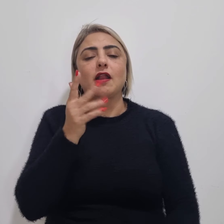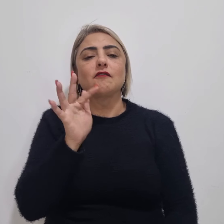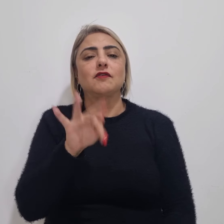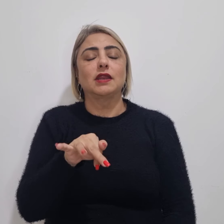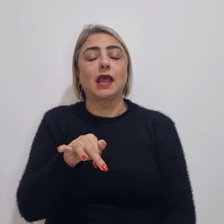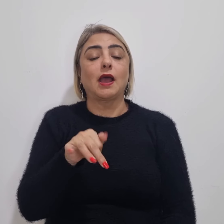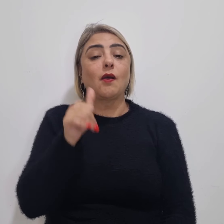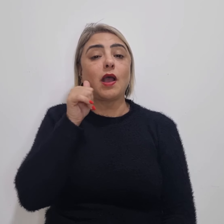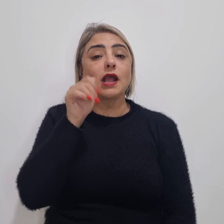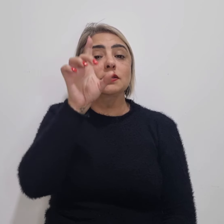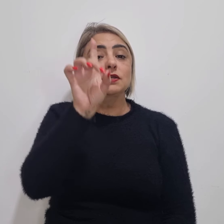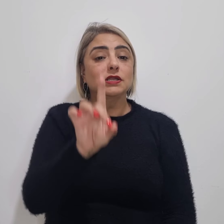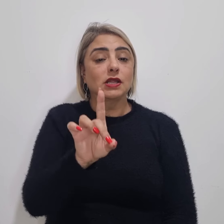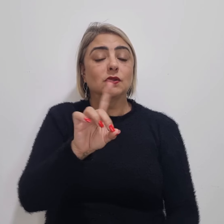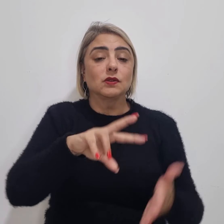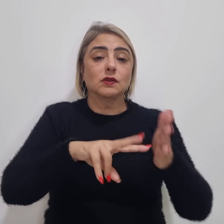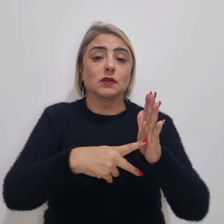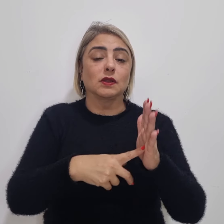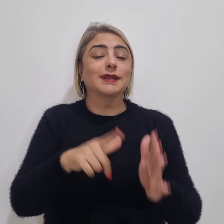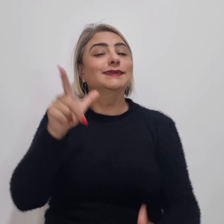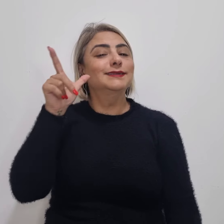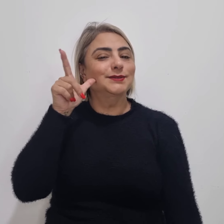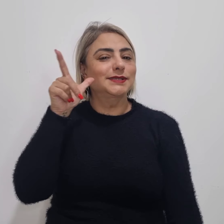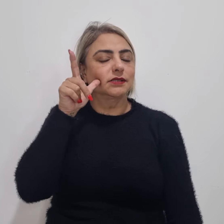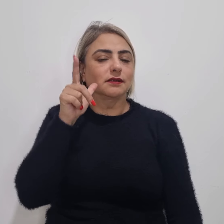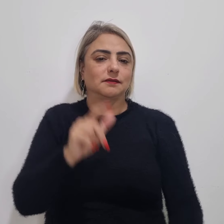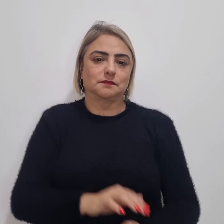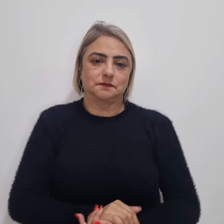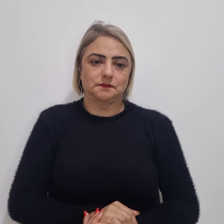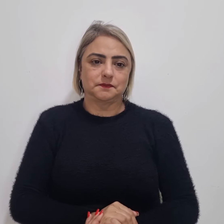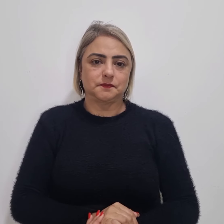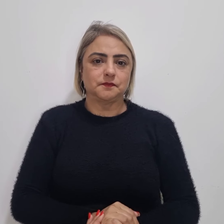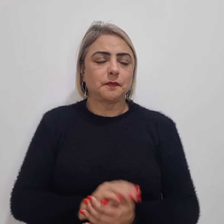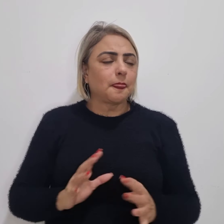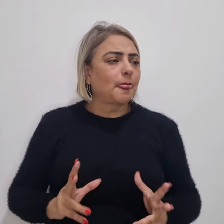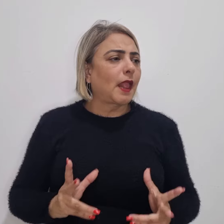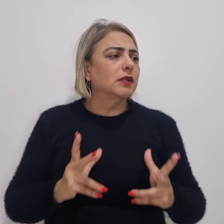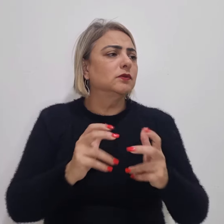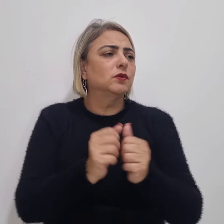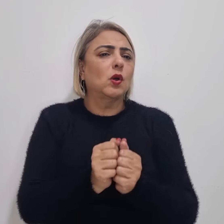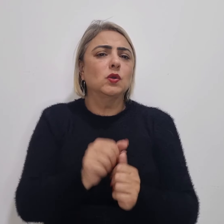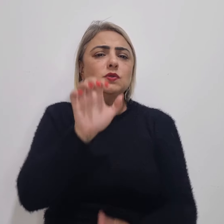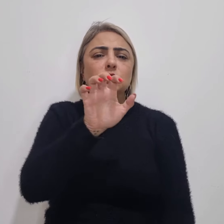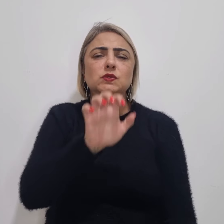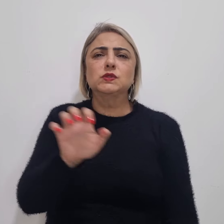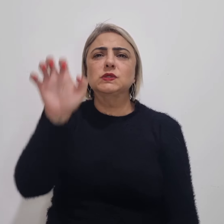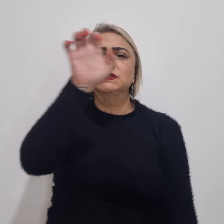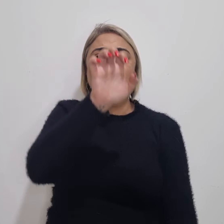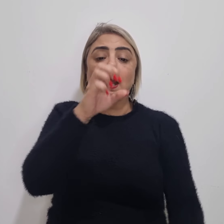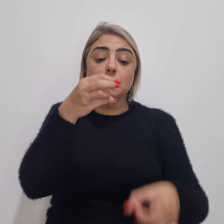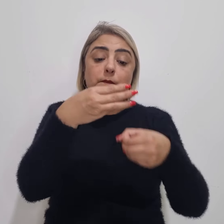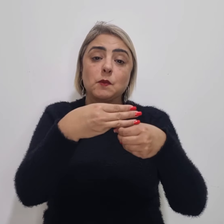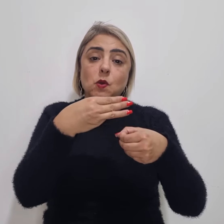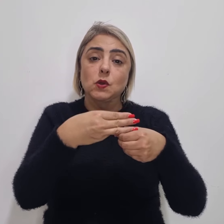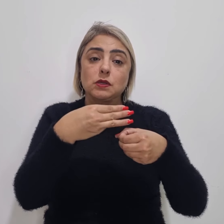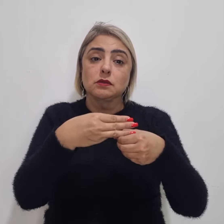diretora do Simpro, Luciana Custódio. Todos os estados e municípios estão se